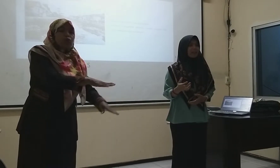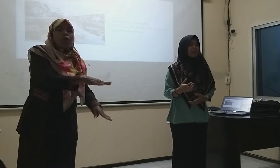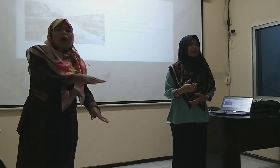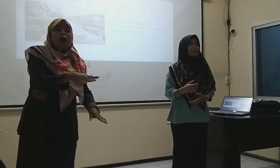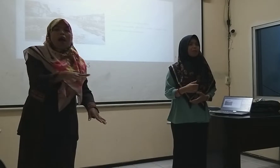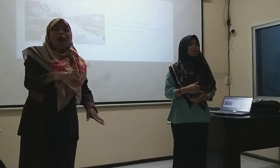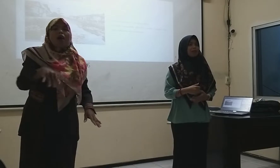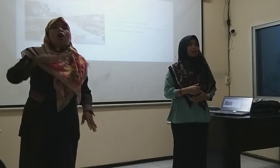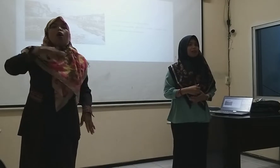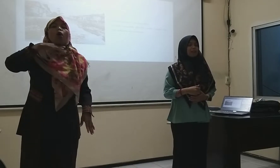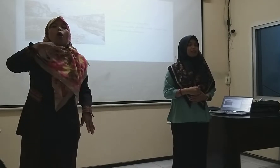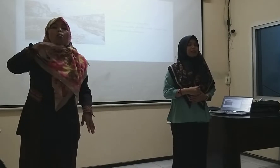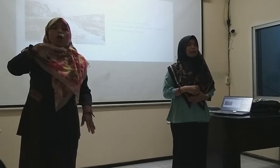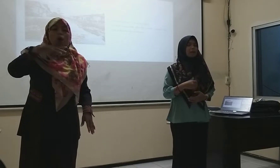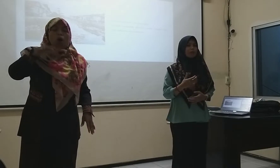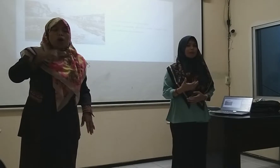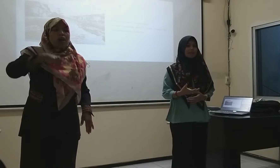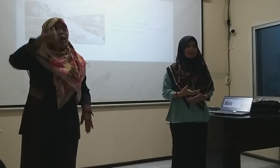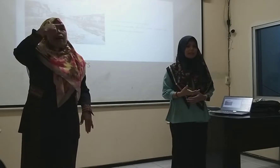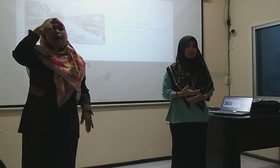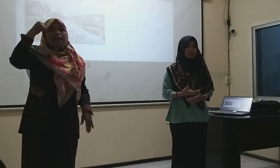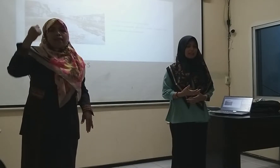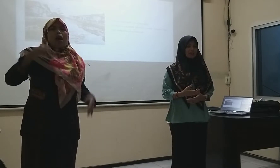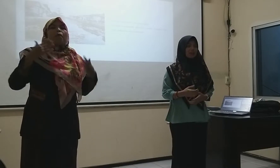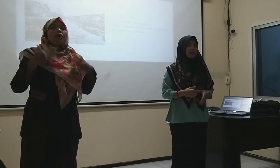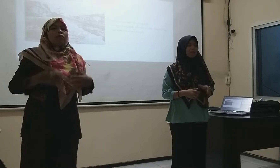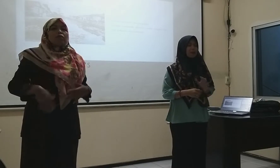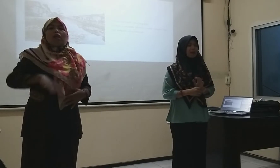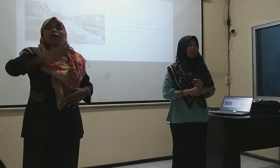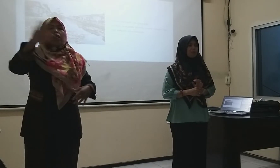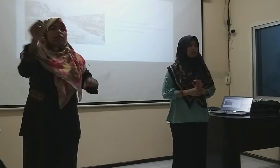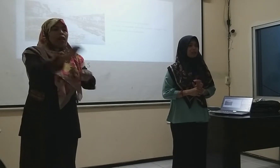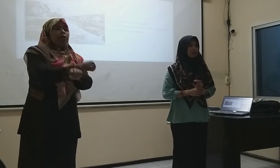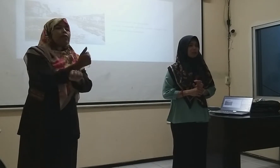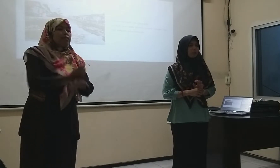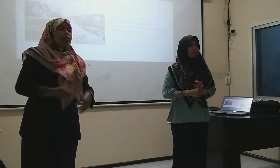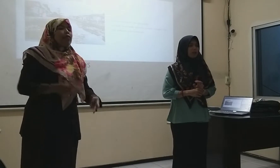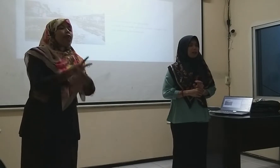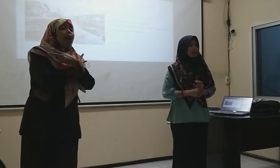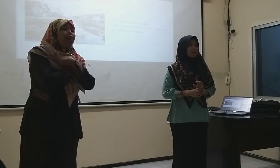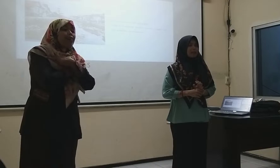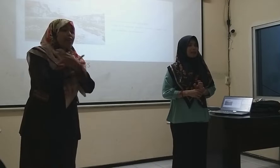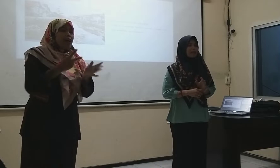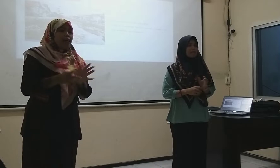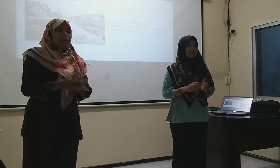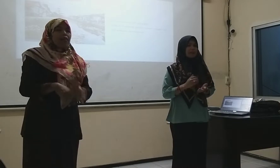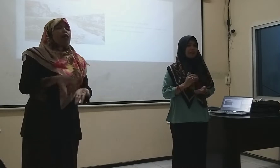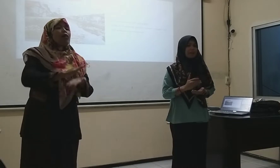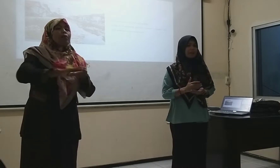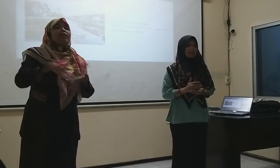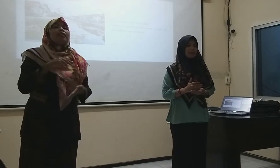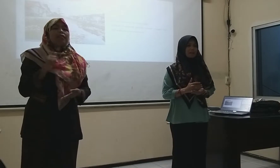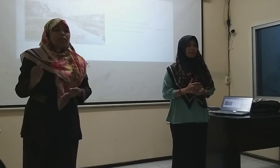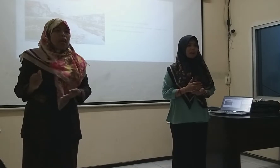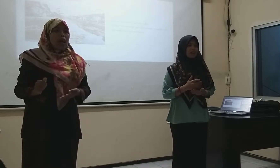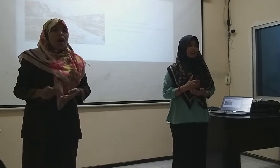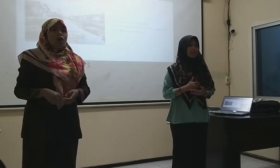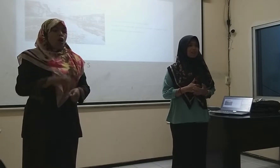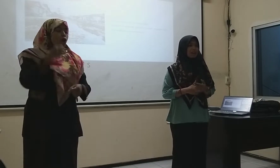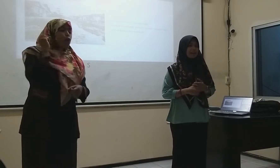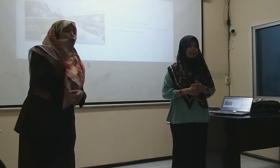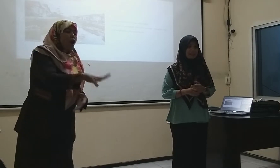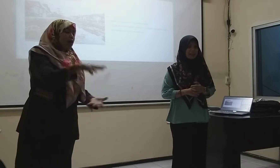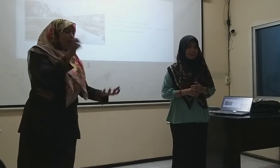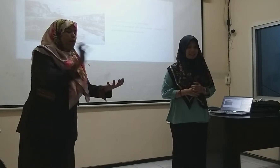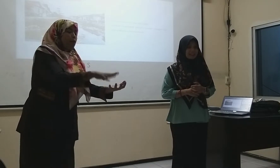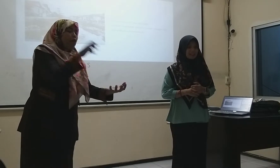industri, kemudian limbah domestik, gitu. Limbah industri itu ada limbah yang padat, juga ada